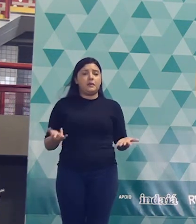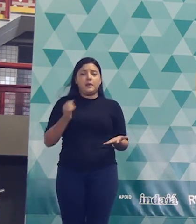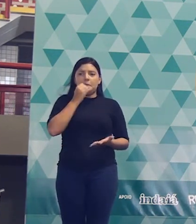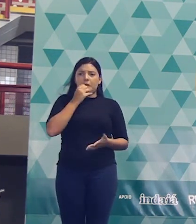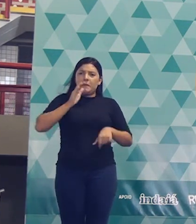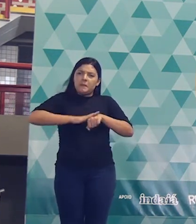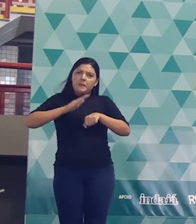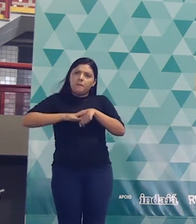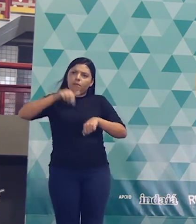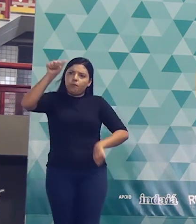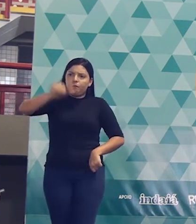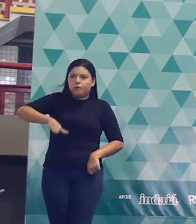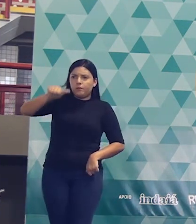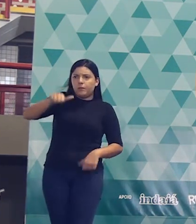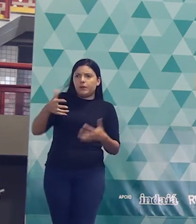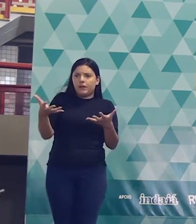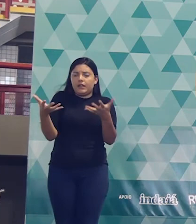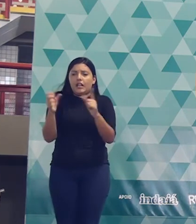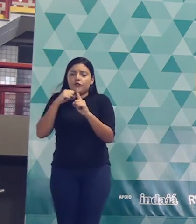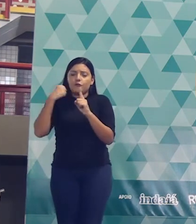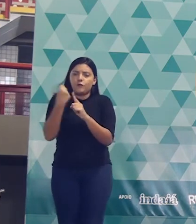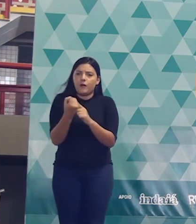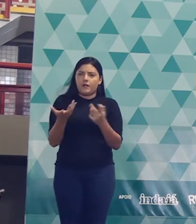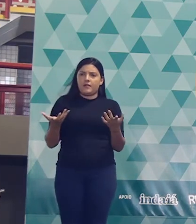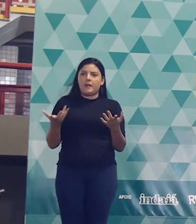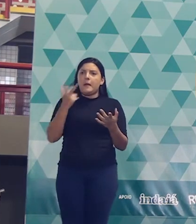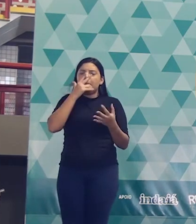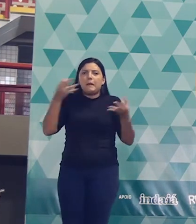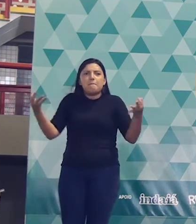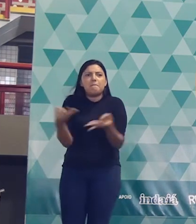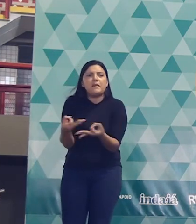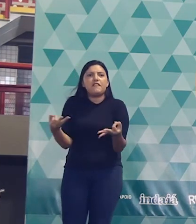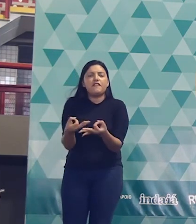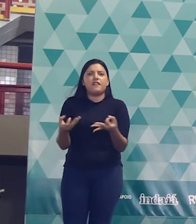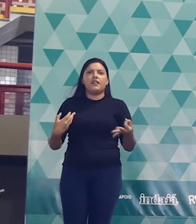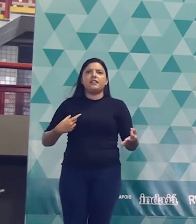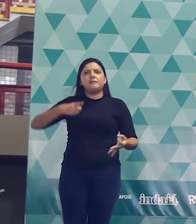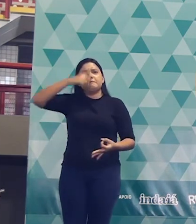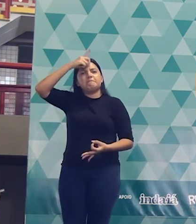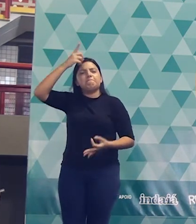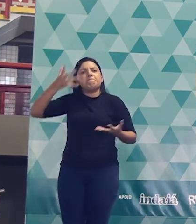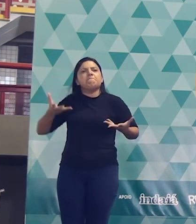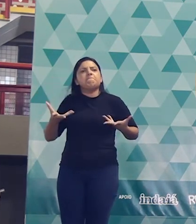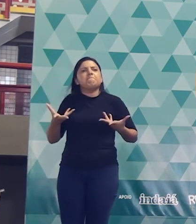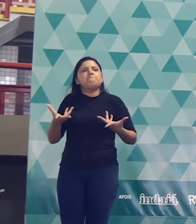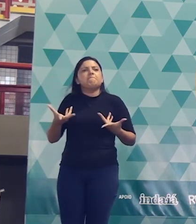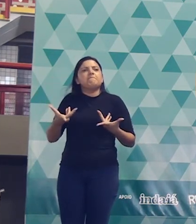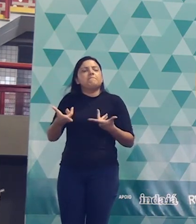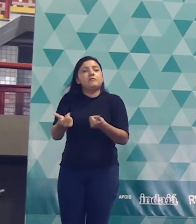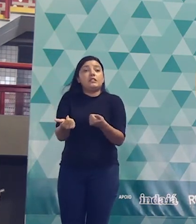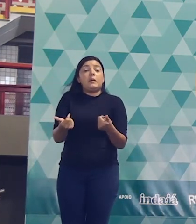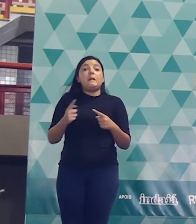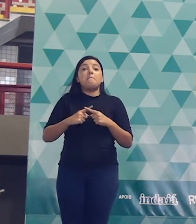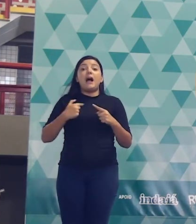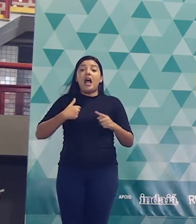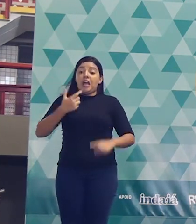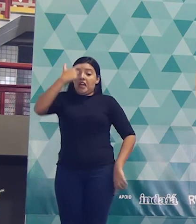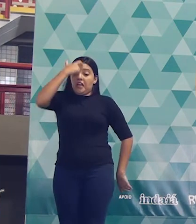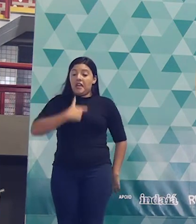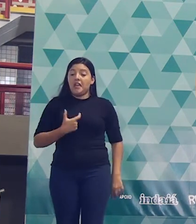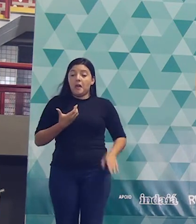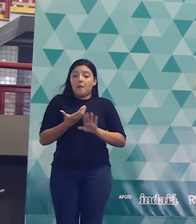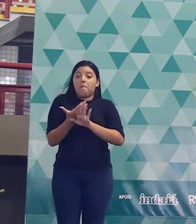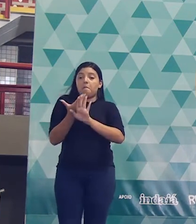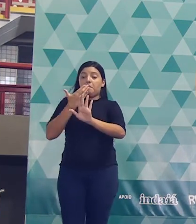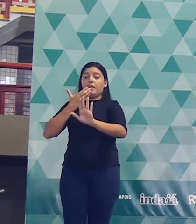análise desse poema, ele quer que a sociedade seja perfeita, ideal, mas ele se exime disso, ele